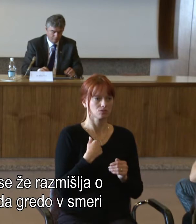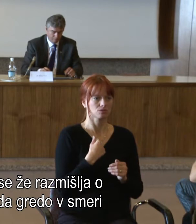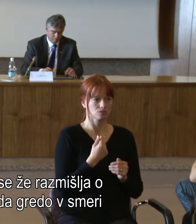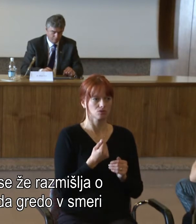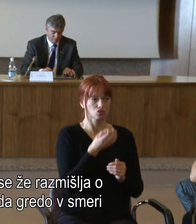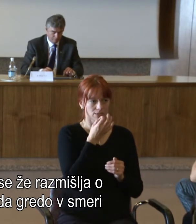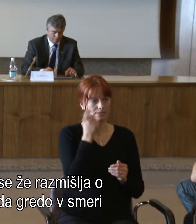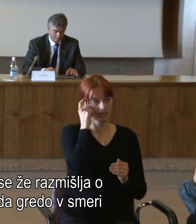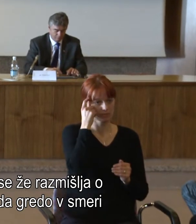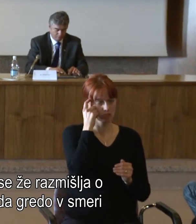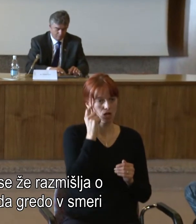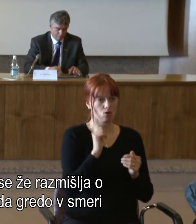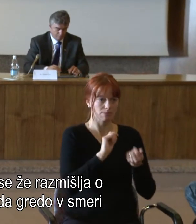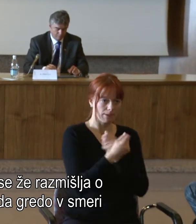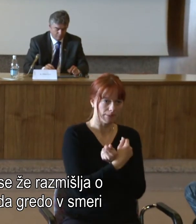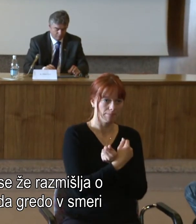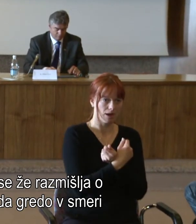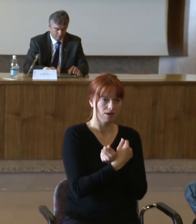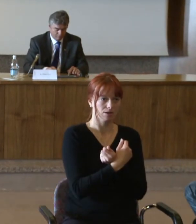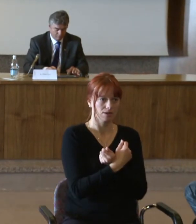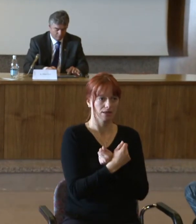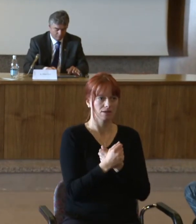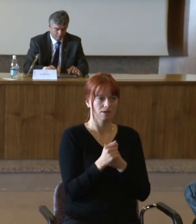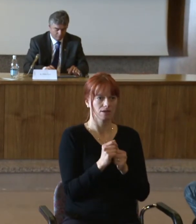o spremembah, da grejo te spremembe v smeri